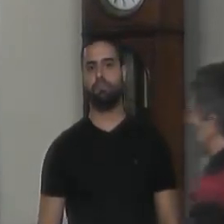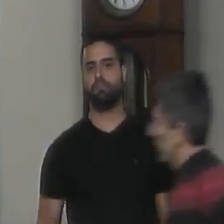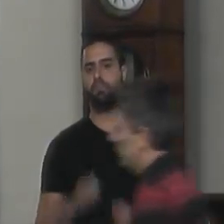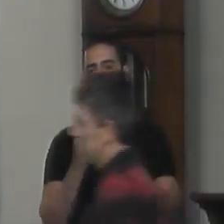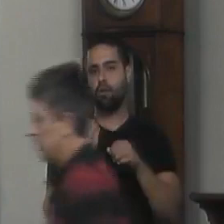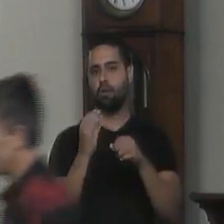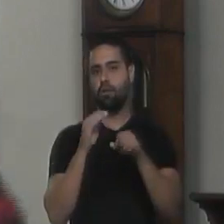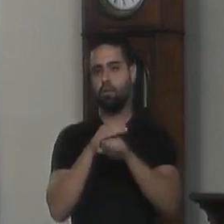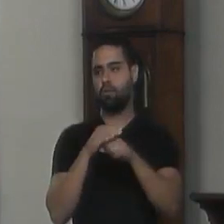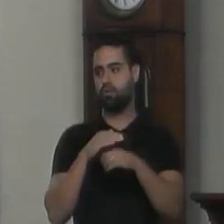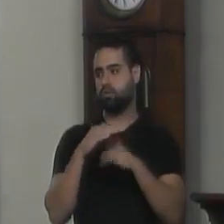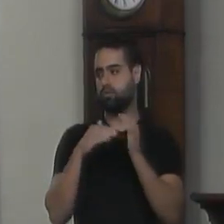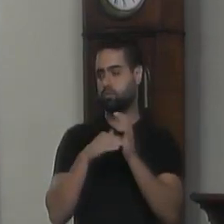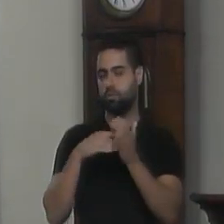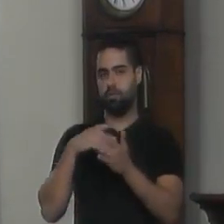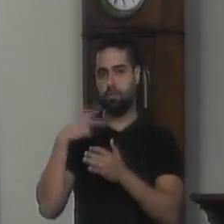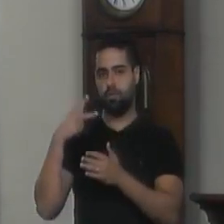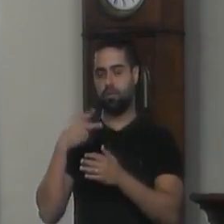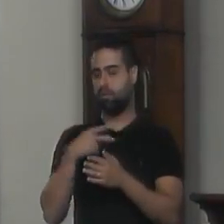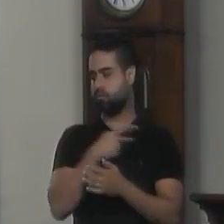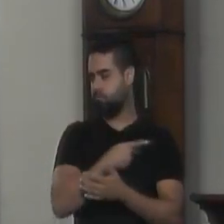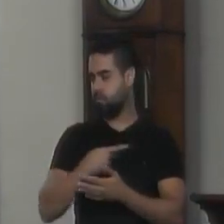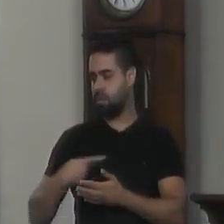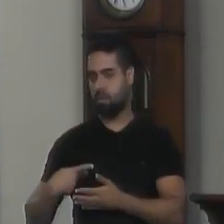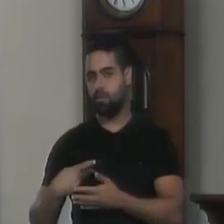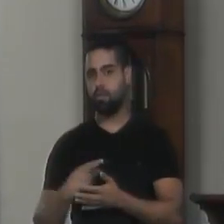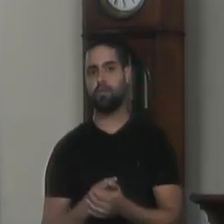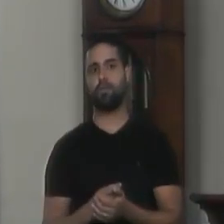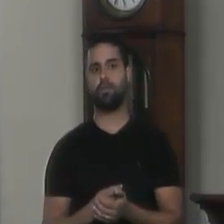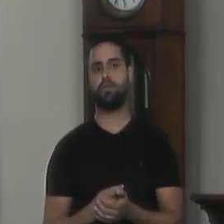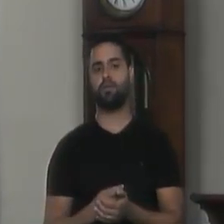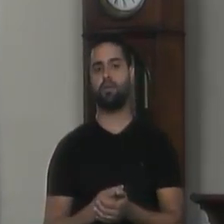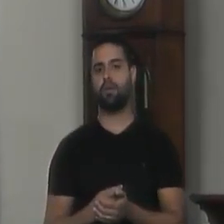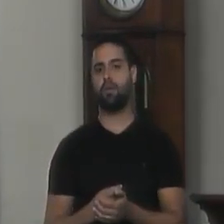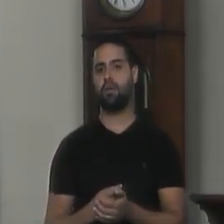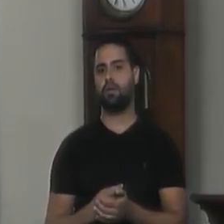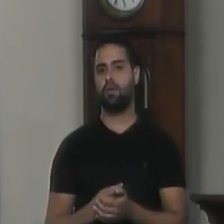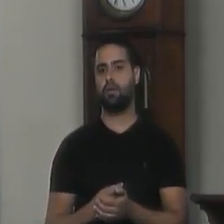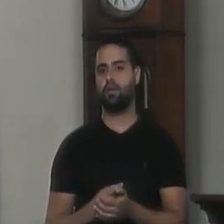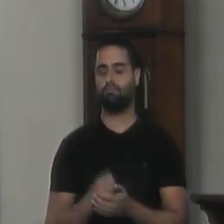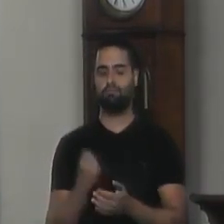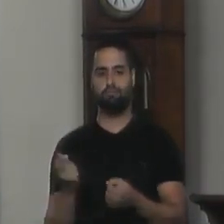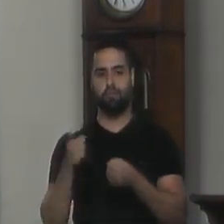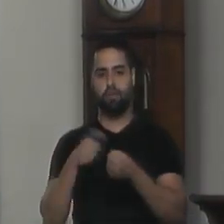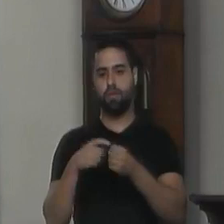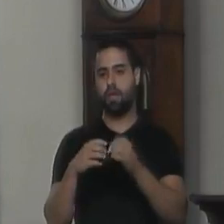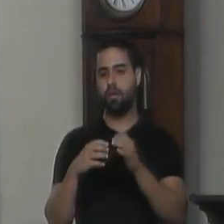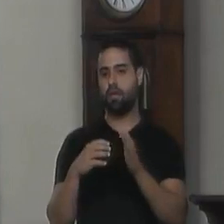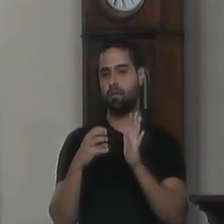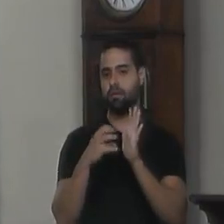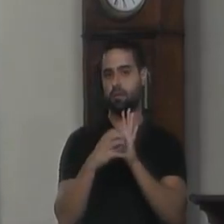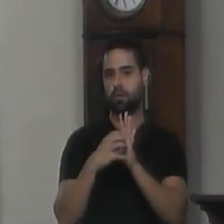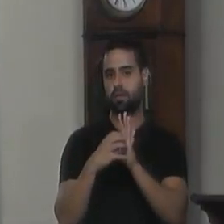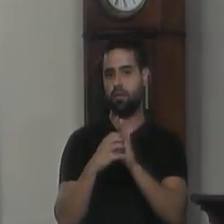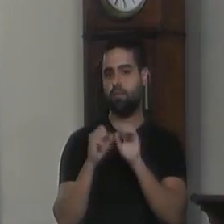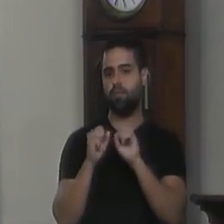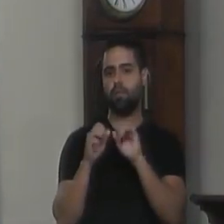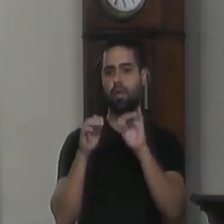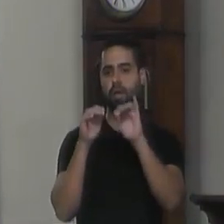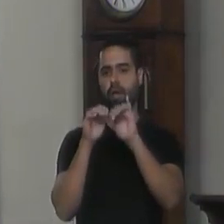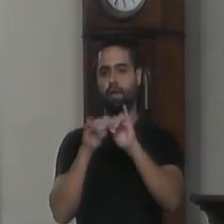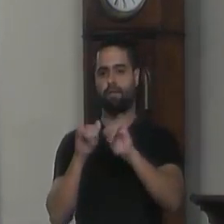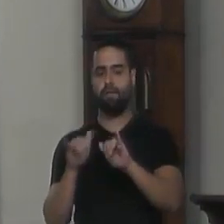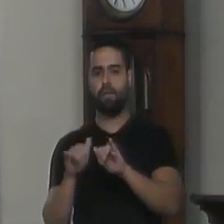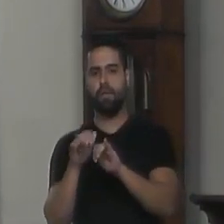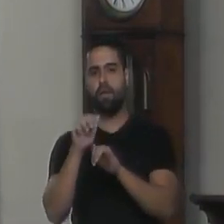Boa noite, vereadores, presidente. É uma honra estar aqui na casa mais uma vez, para poder fazer a audiência